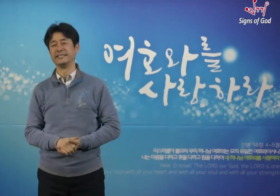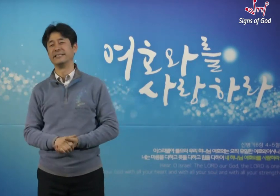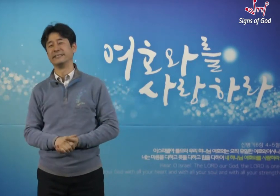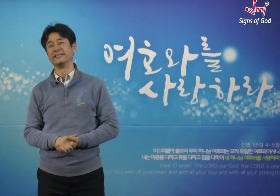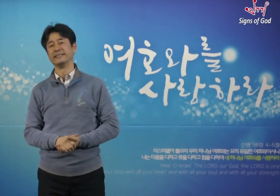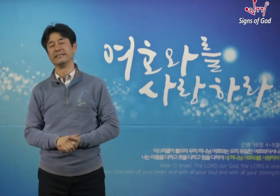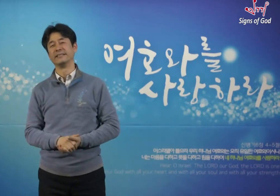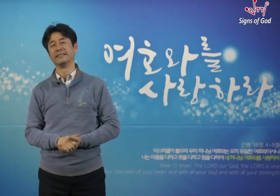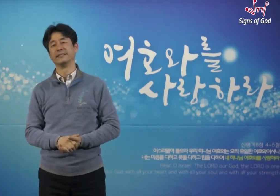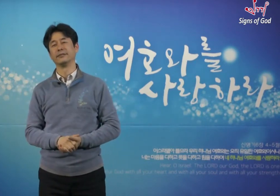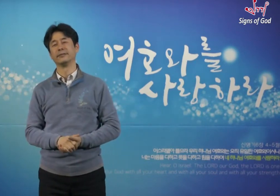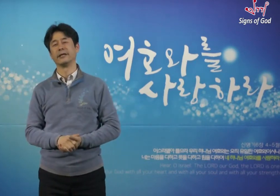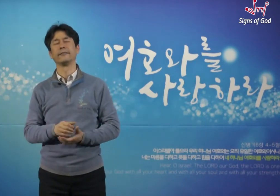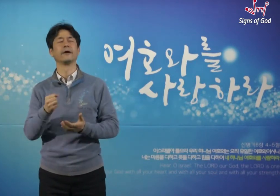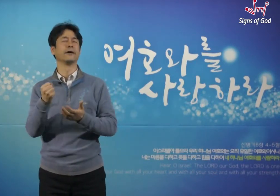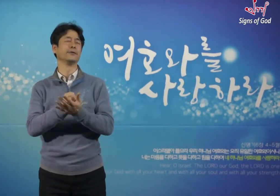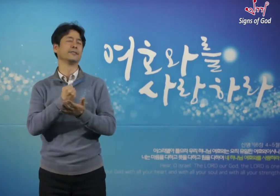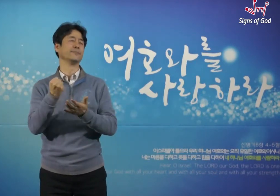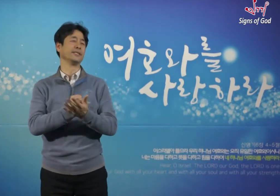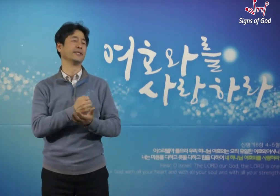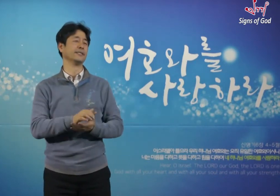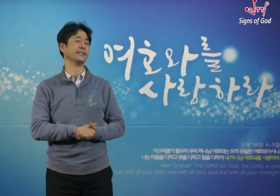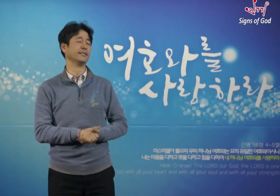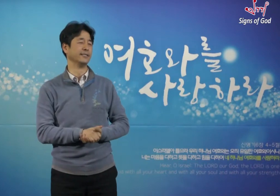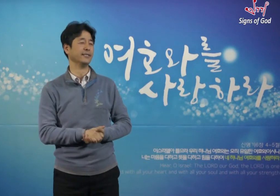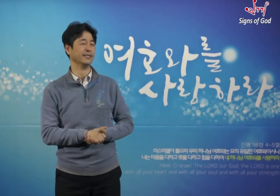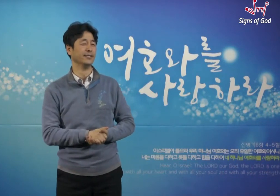관심이 없습니다. 안타까운 상황입니다.